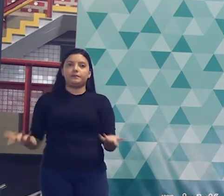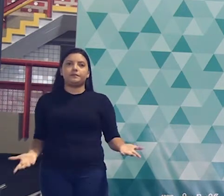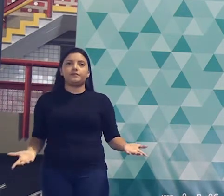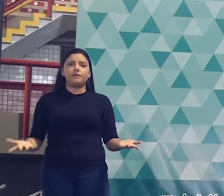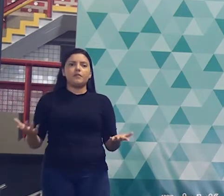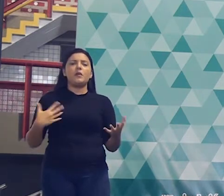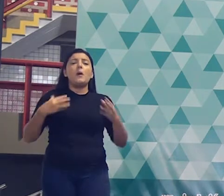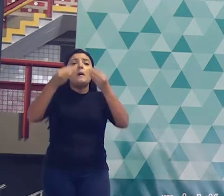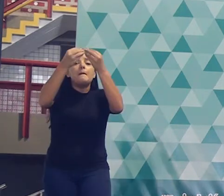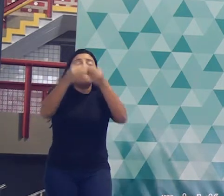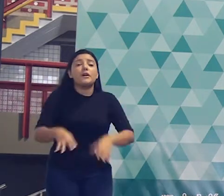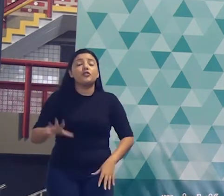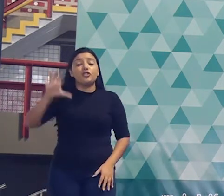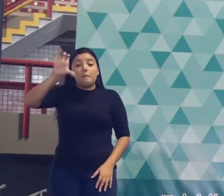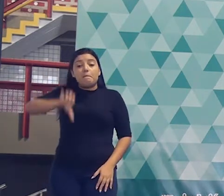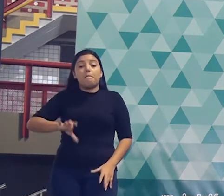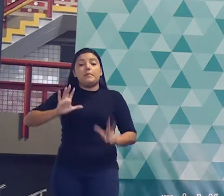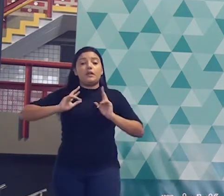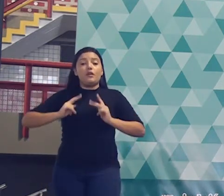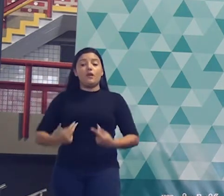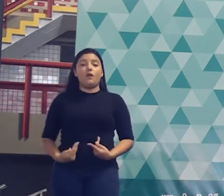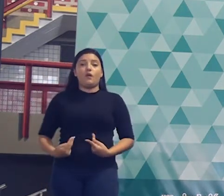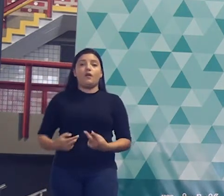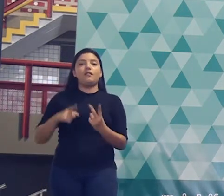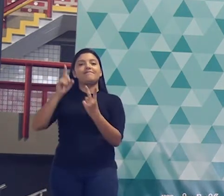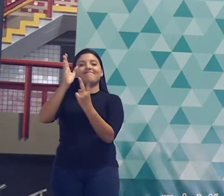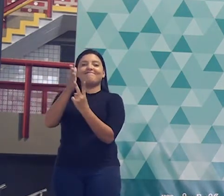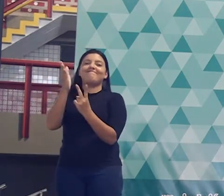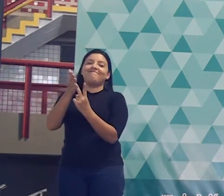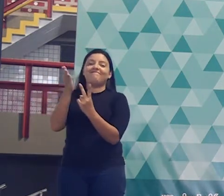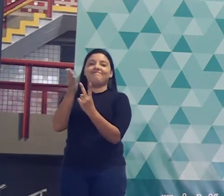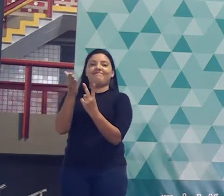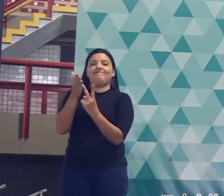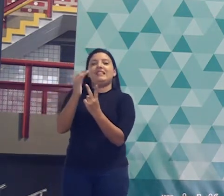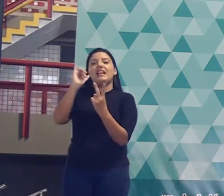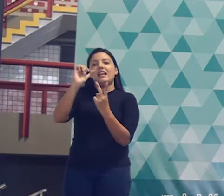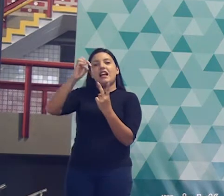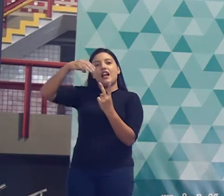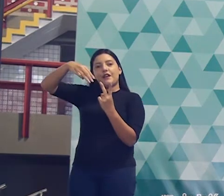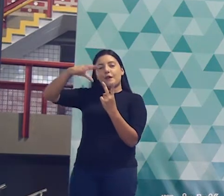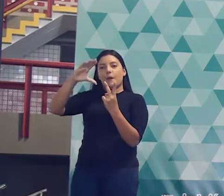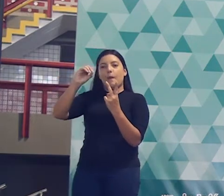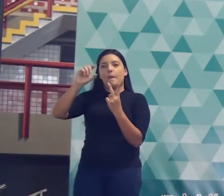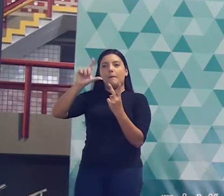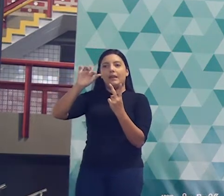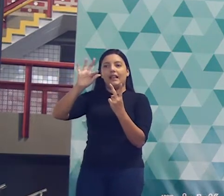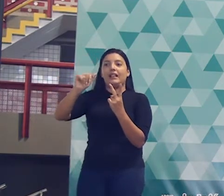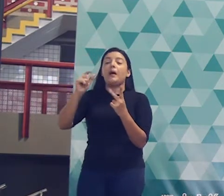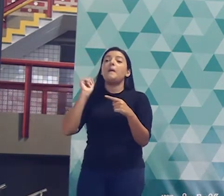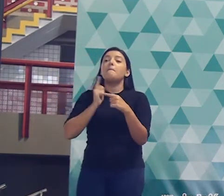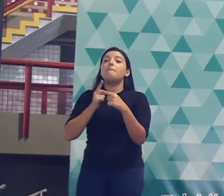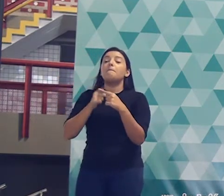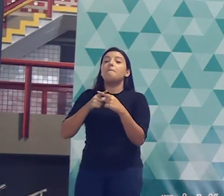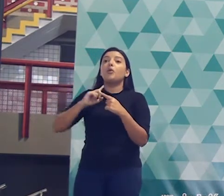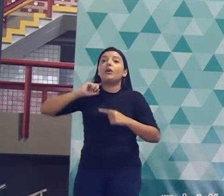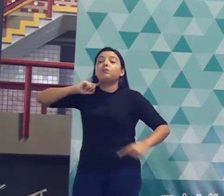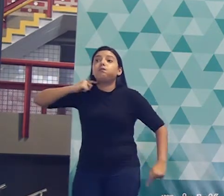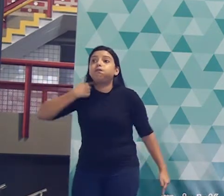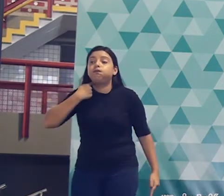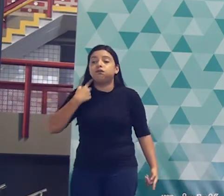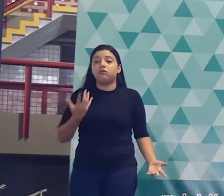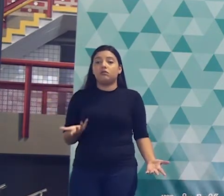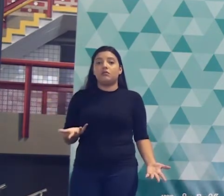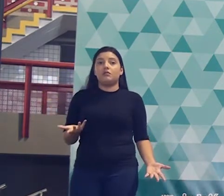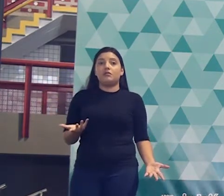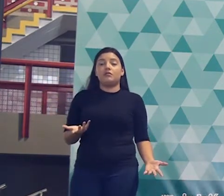o ser humano? A combustão incompleta. Porque o monóxido de carbono ele é altamente tóxico. Então ele pode